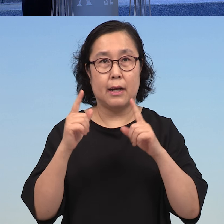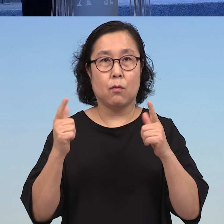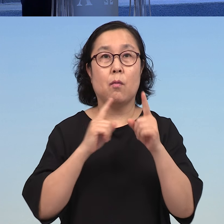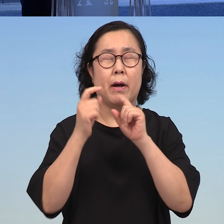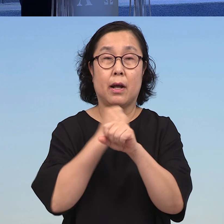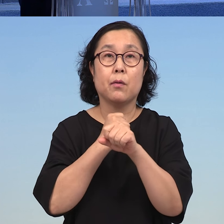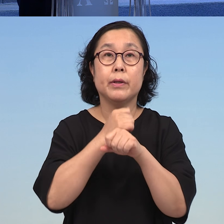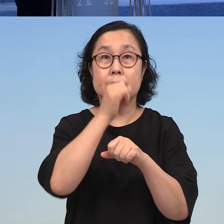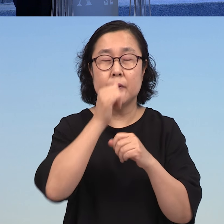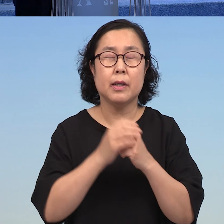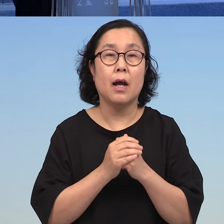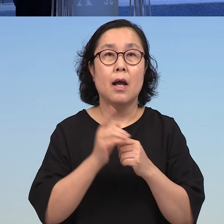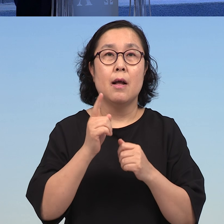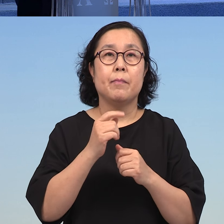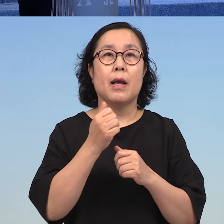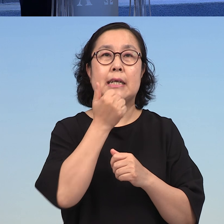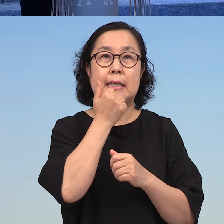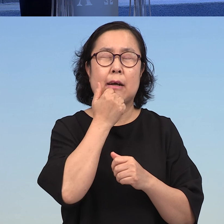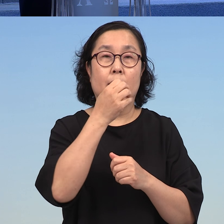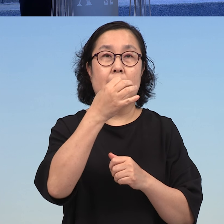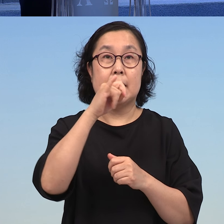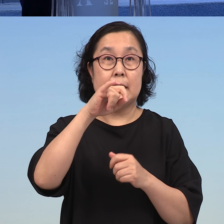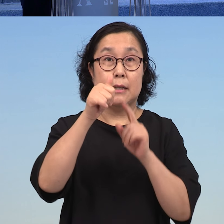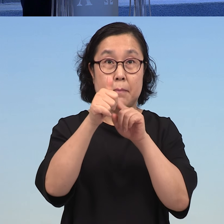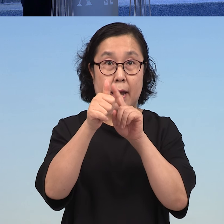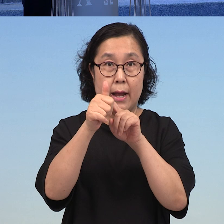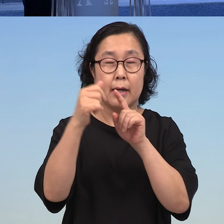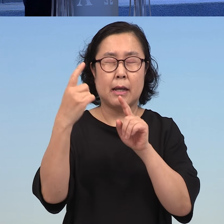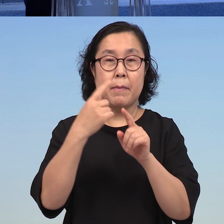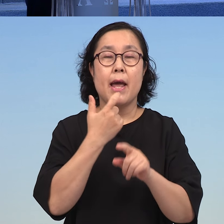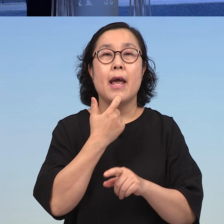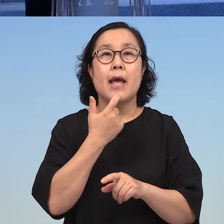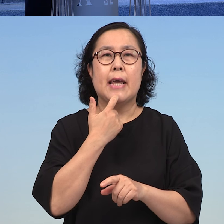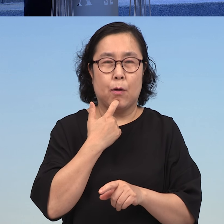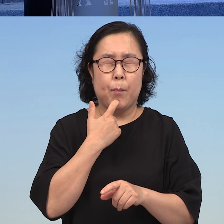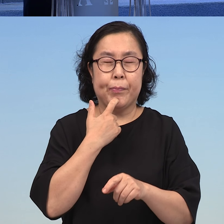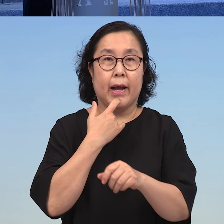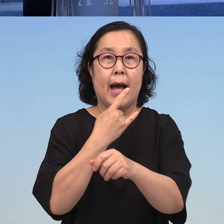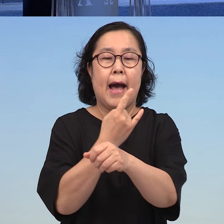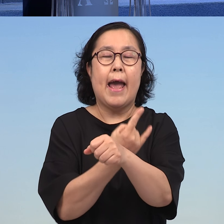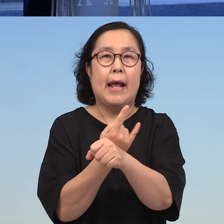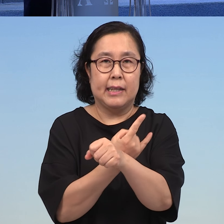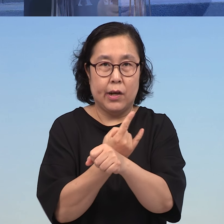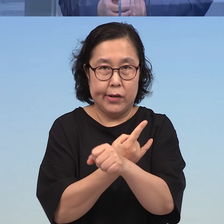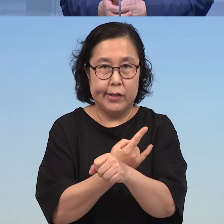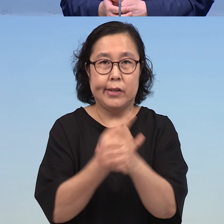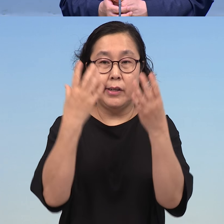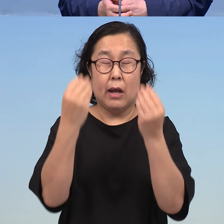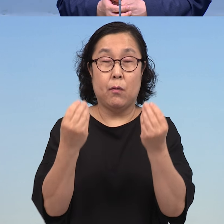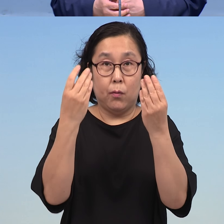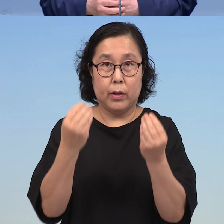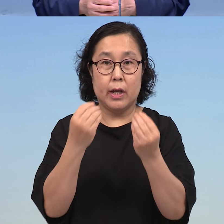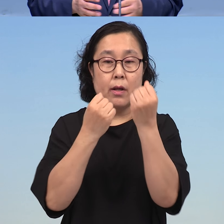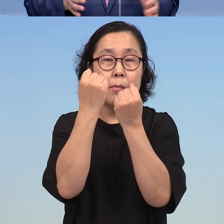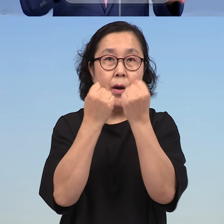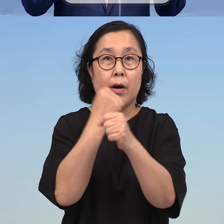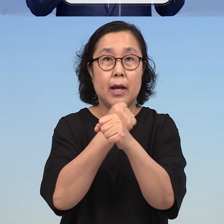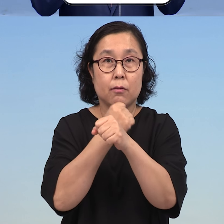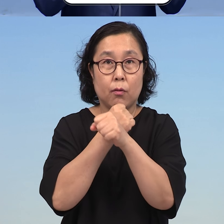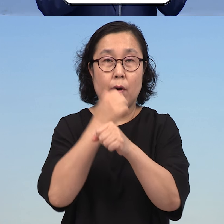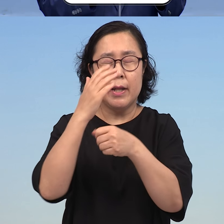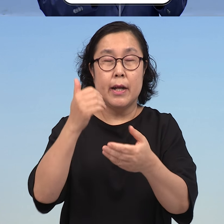그게 아니더라. 그러면서 이제 이삭과 이스마엘 그리고 또 야곱과 에서를 예를 들어 설명하면서